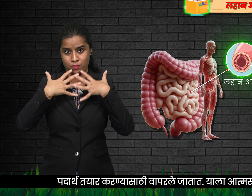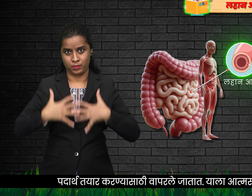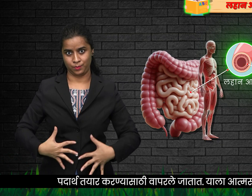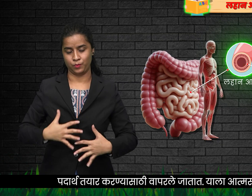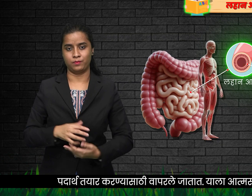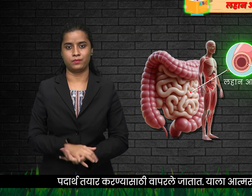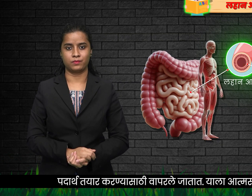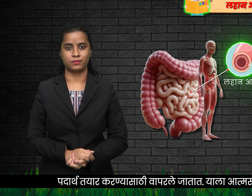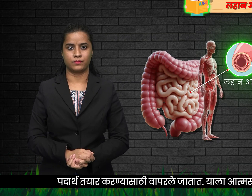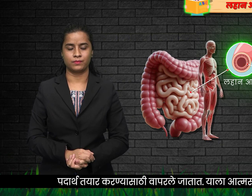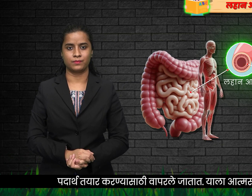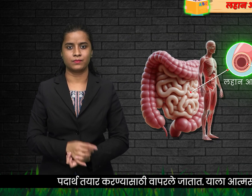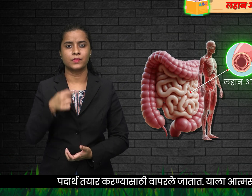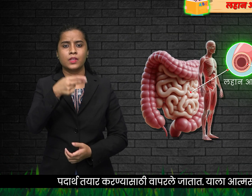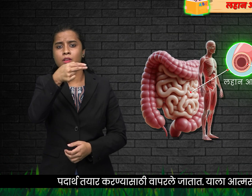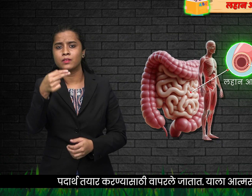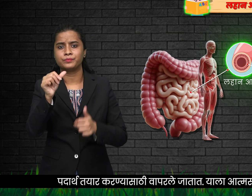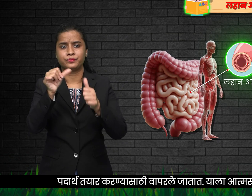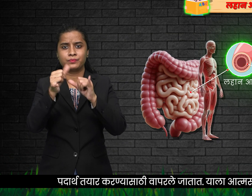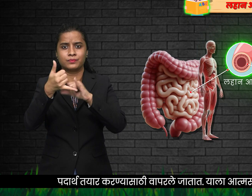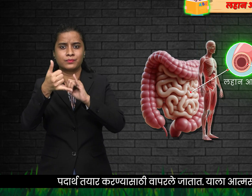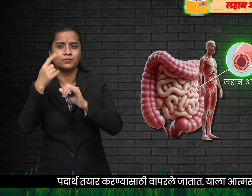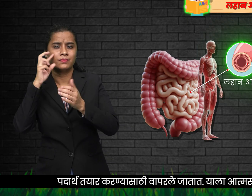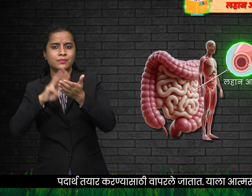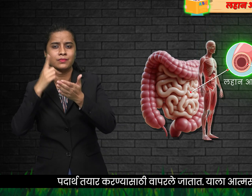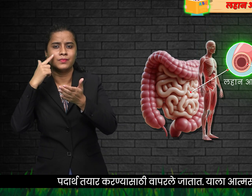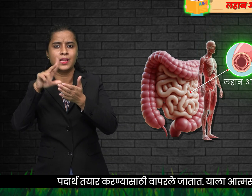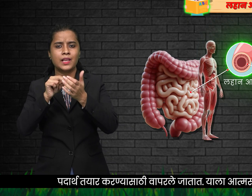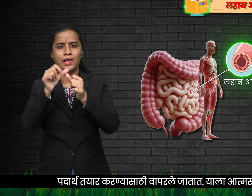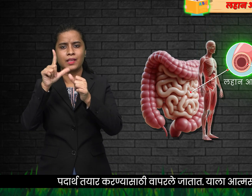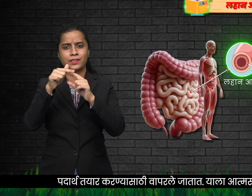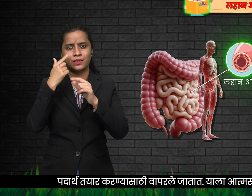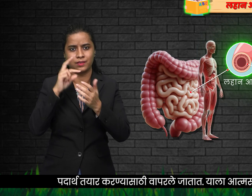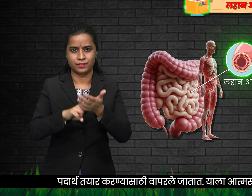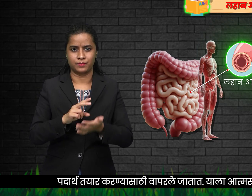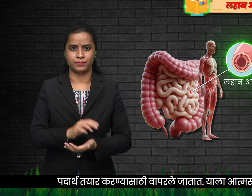जातात. याला आत्मसात म्हणतात.